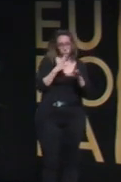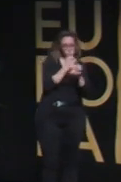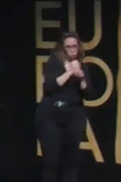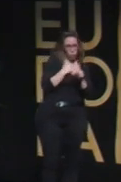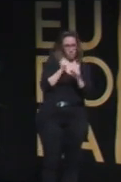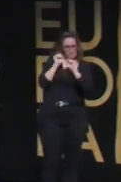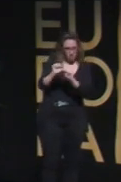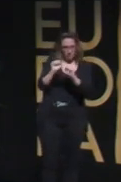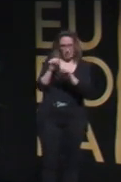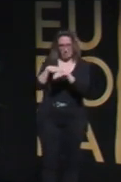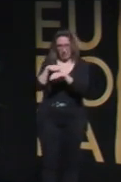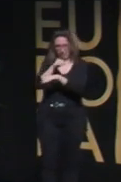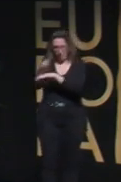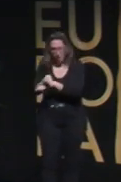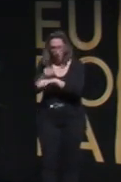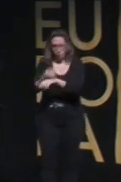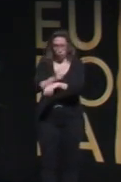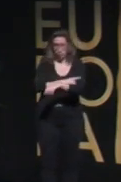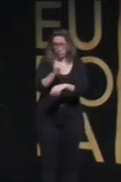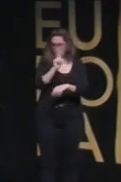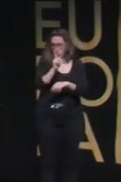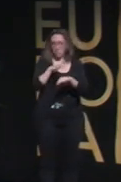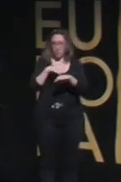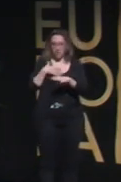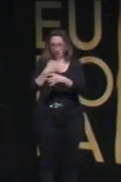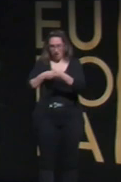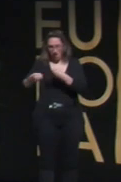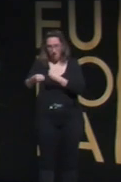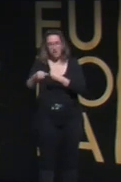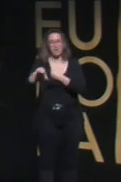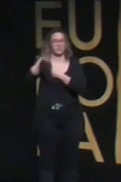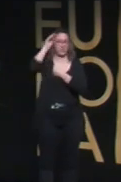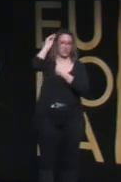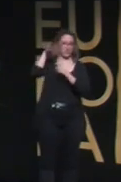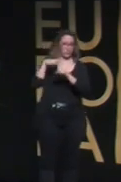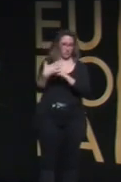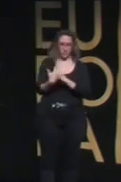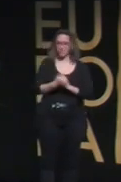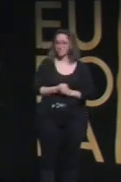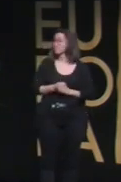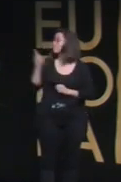nos ha pasado, sino para entender por lo que están pasando de alguna manera, ¿vale? Y que la fuerza nos acompañe.